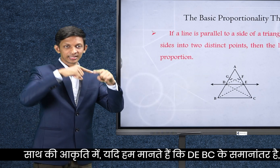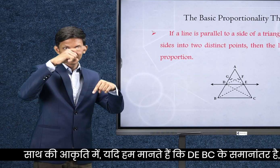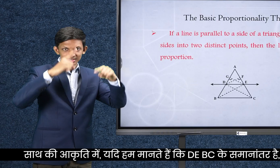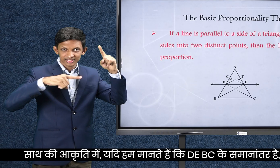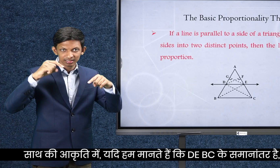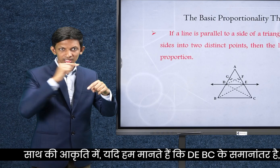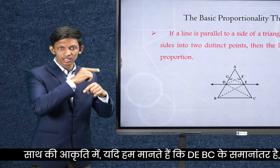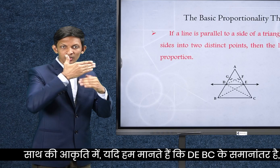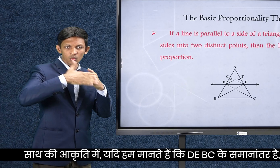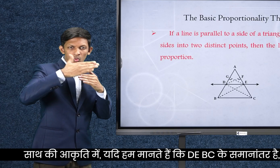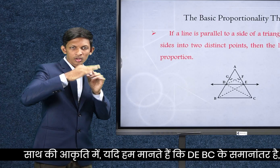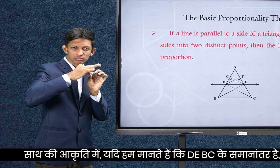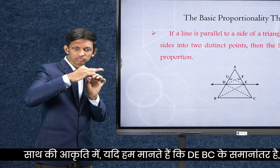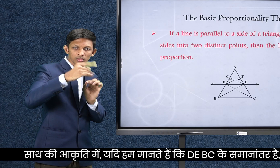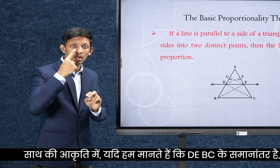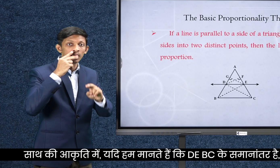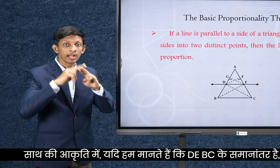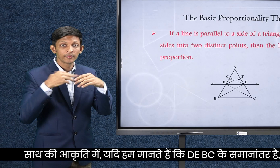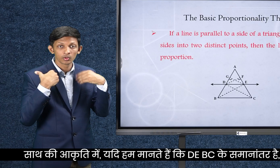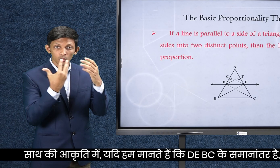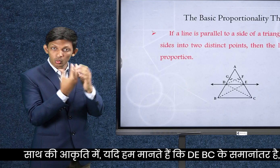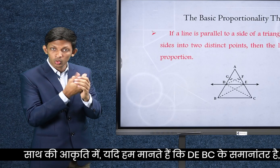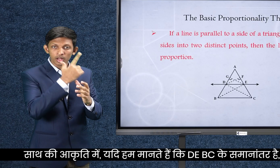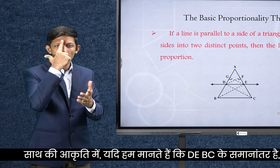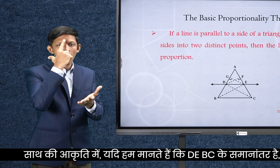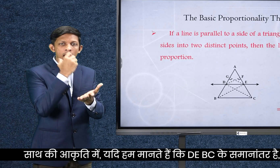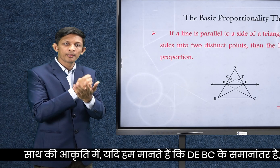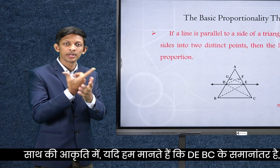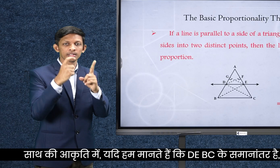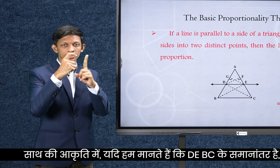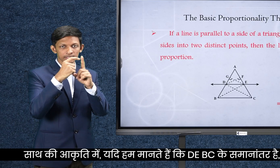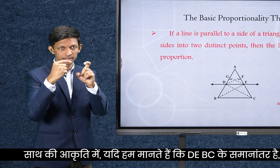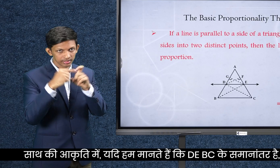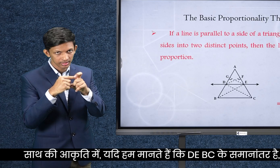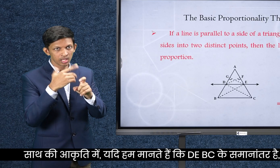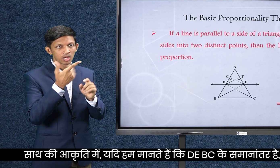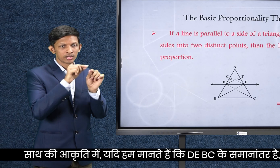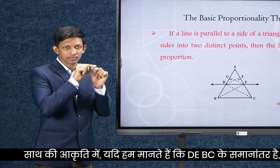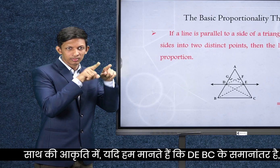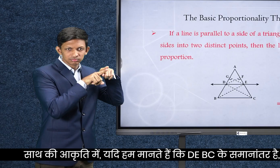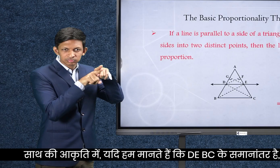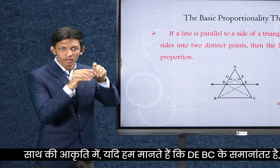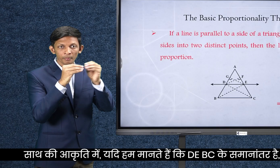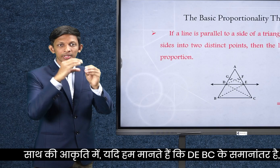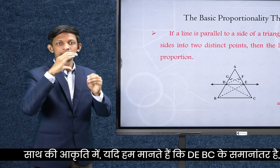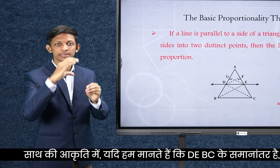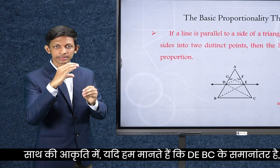साथ की आकृति में यदि हम मानते हैं कि DE BC की समानांतर है, तो प्रमेय के